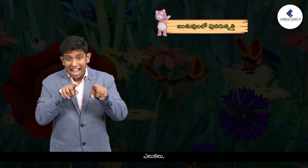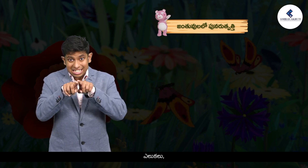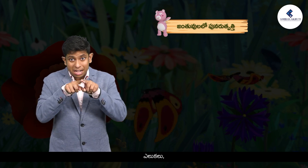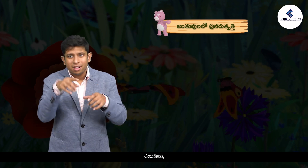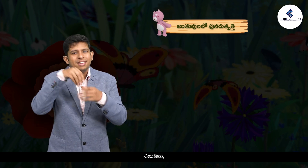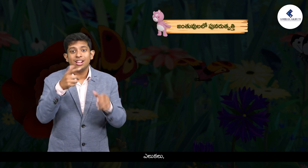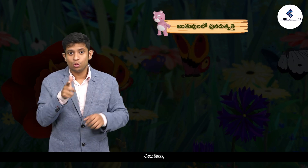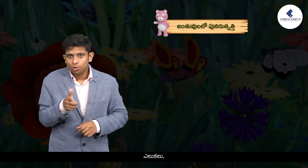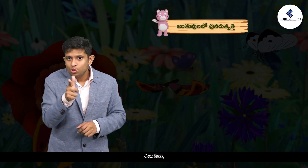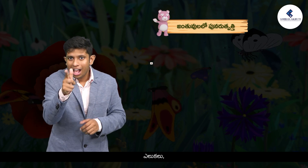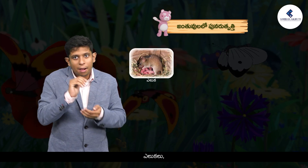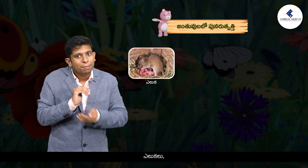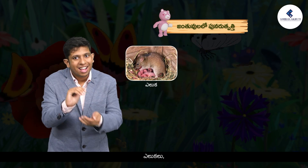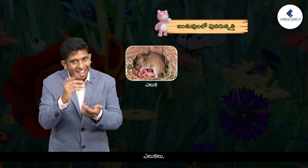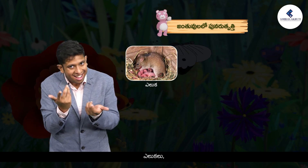ఎలుకలు,